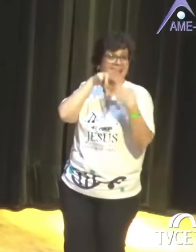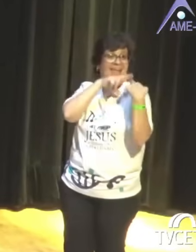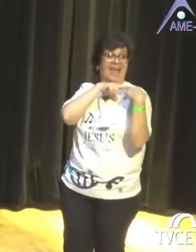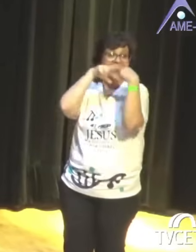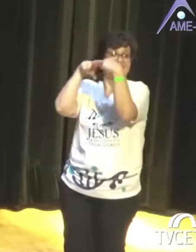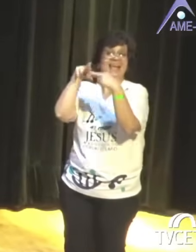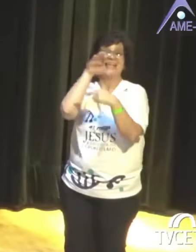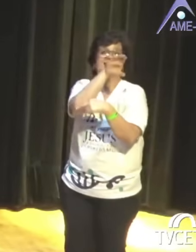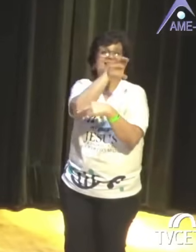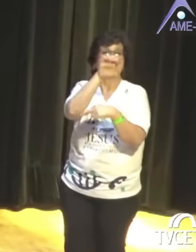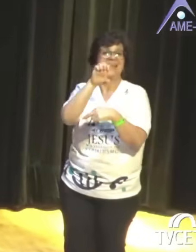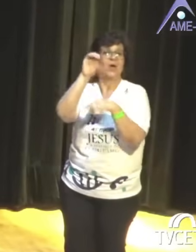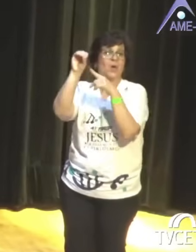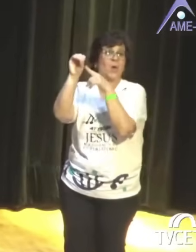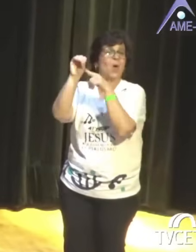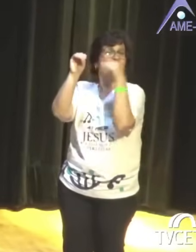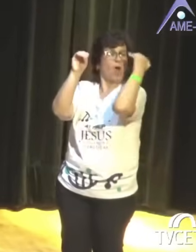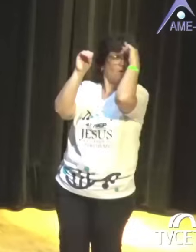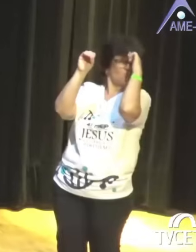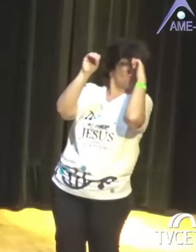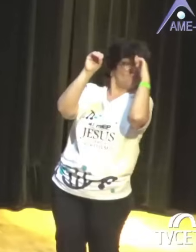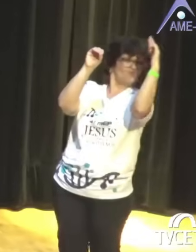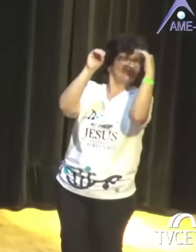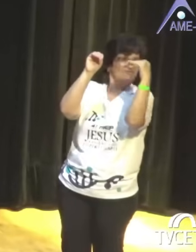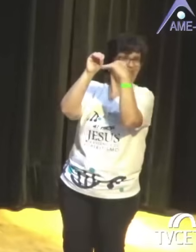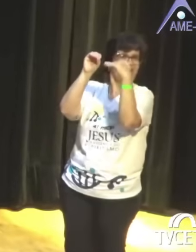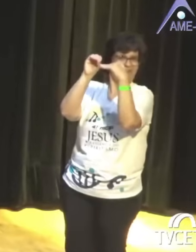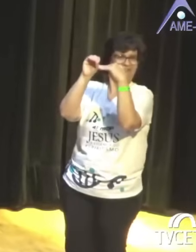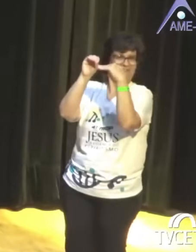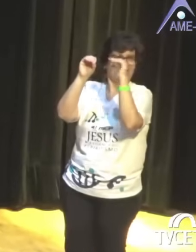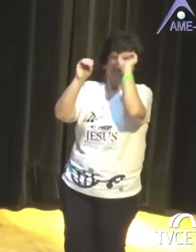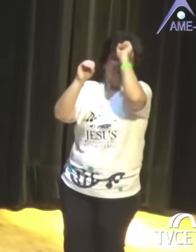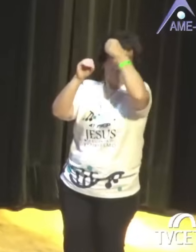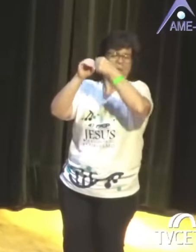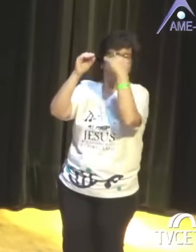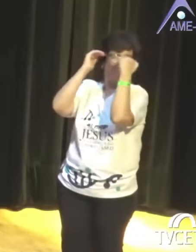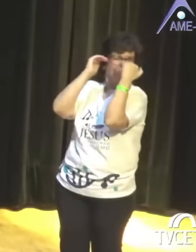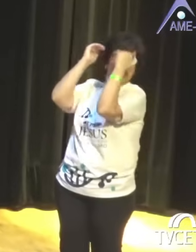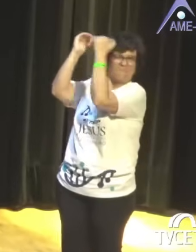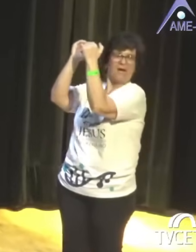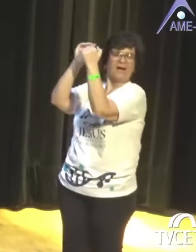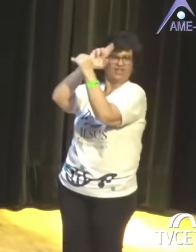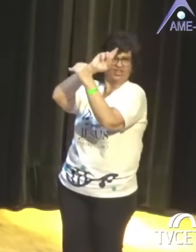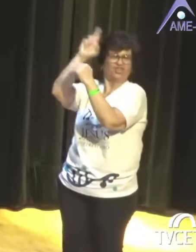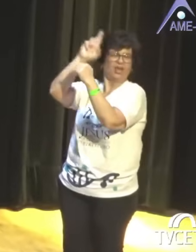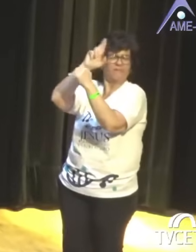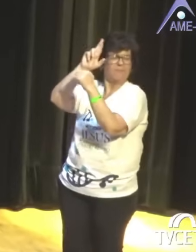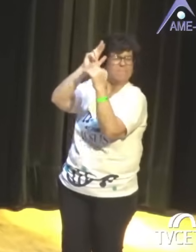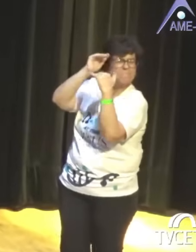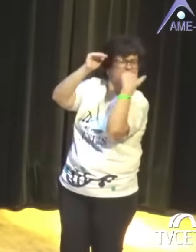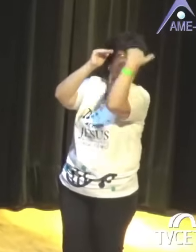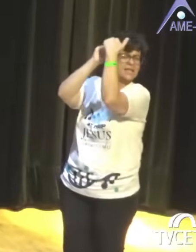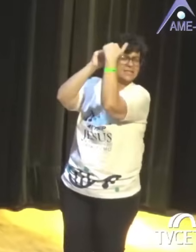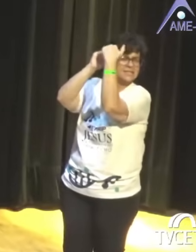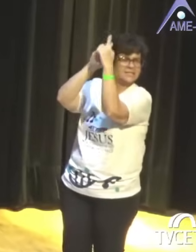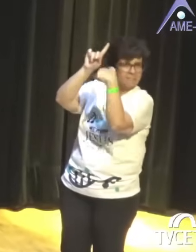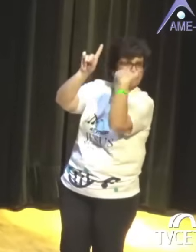ce gente se é o Che fão Pensa num chefe pensa